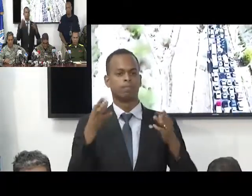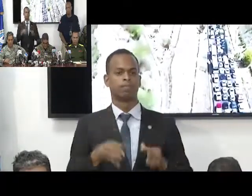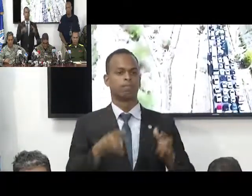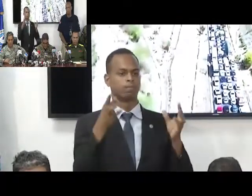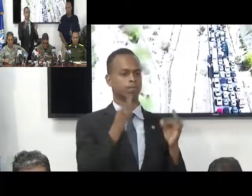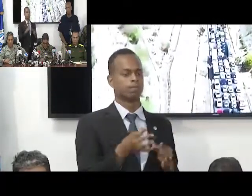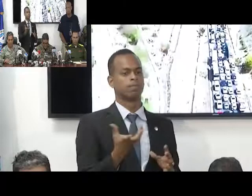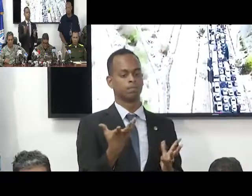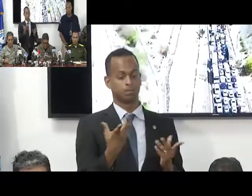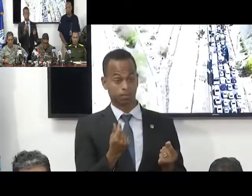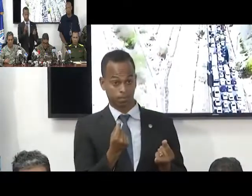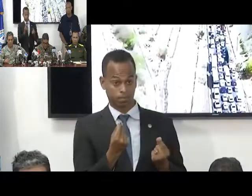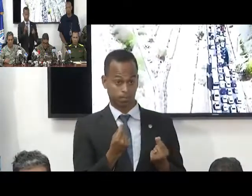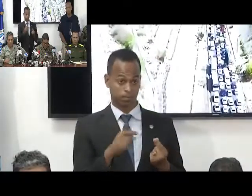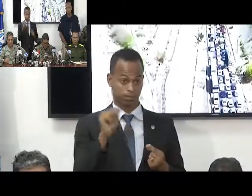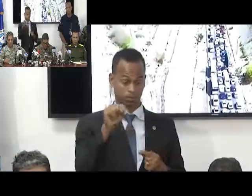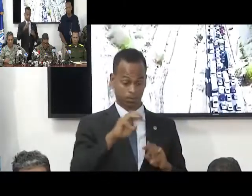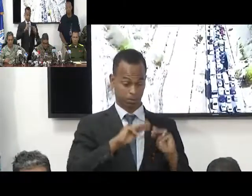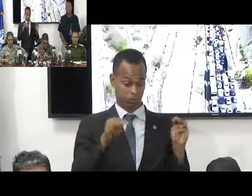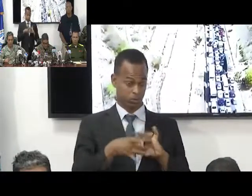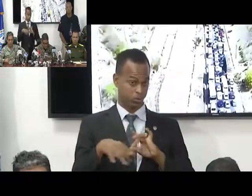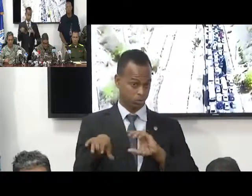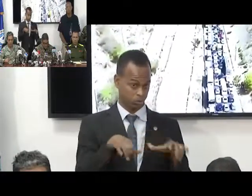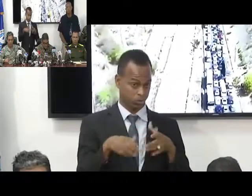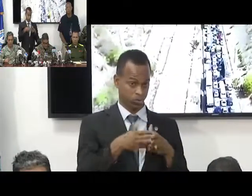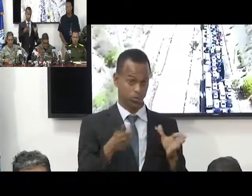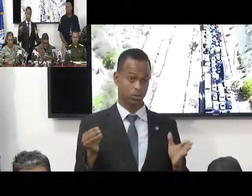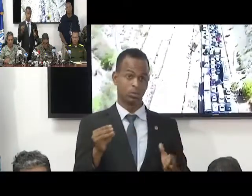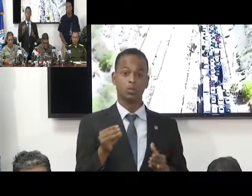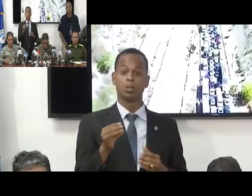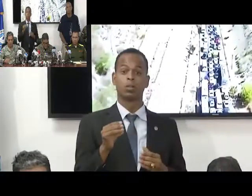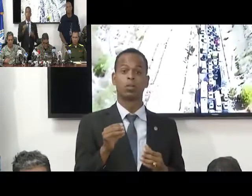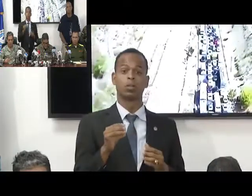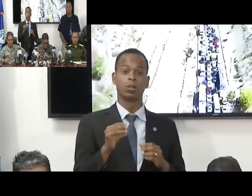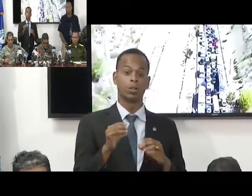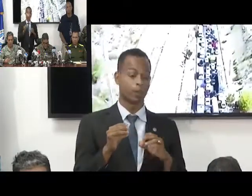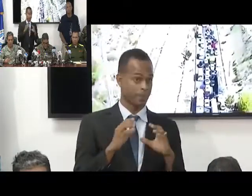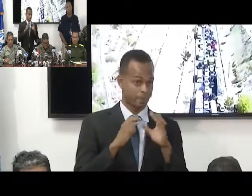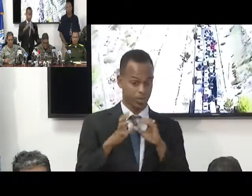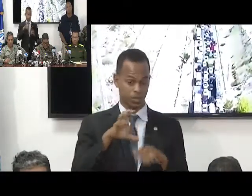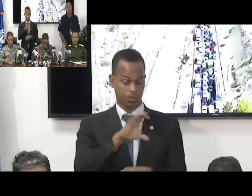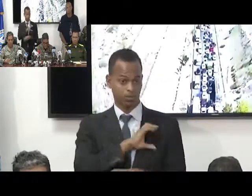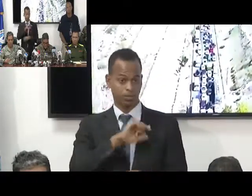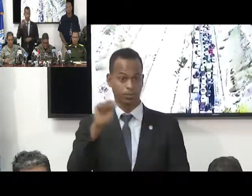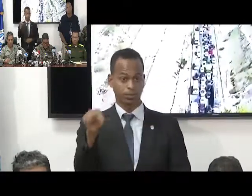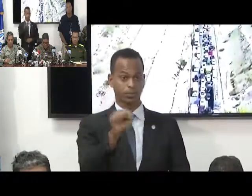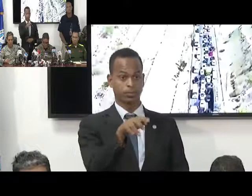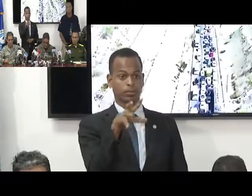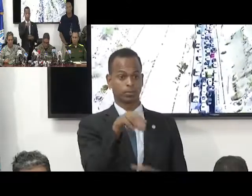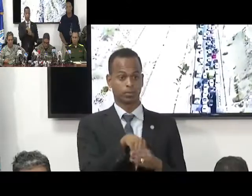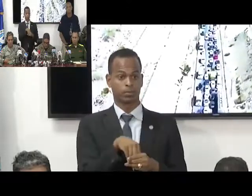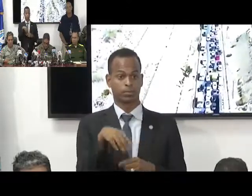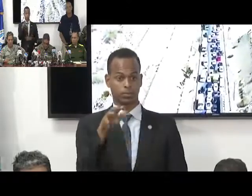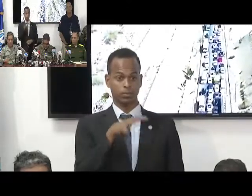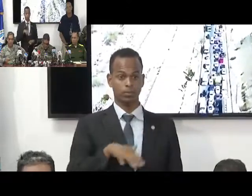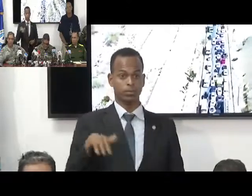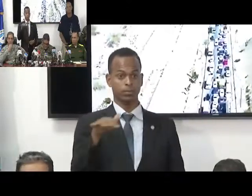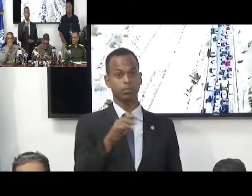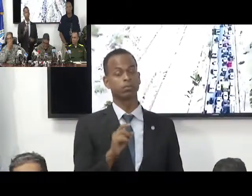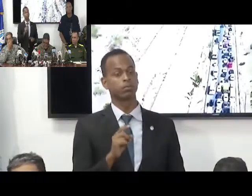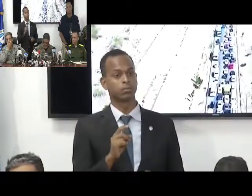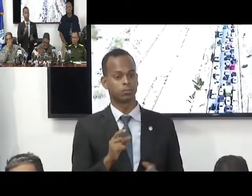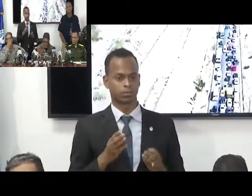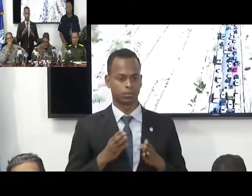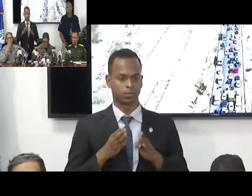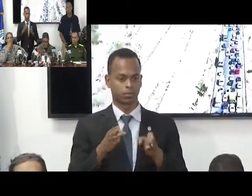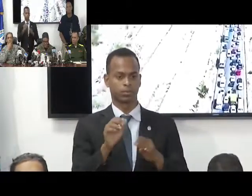el retiro por parte del Ministerio de Obras Públicas y Comunicaciones de los policías acostados que estaban ubicados en los pilones en